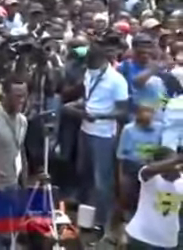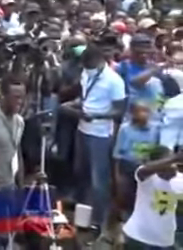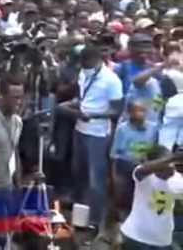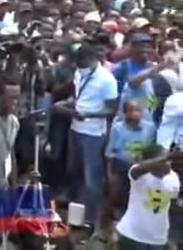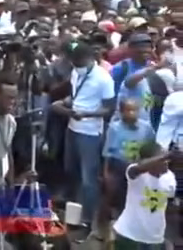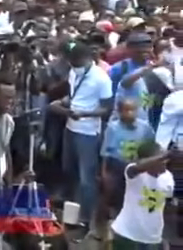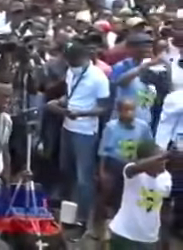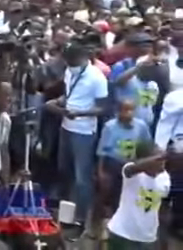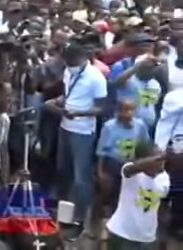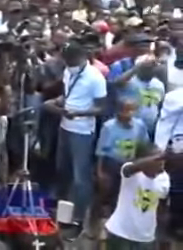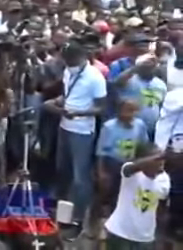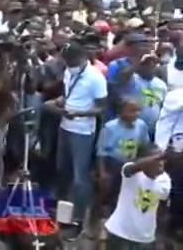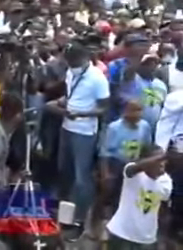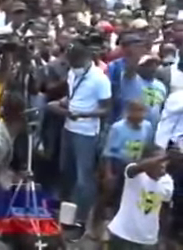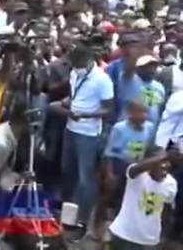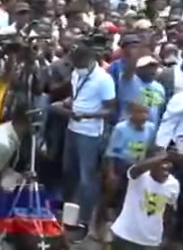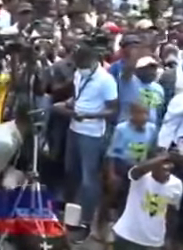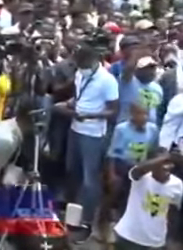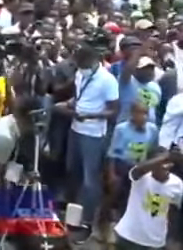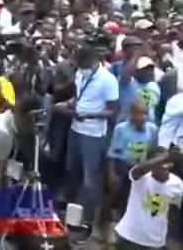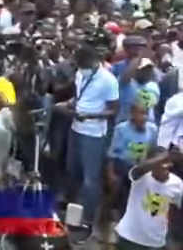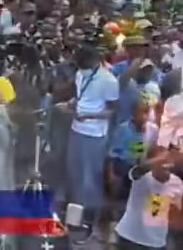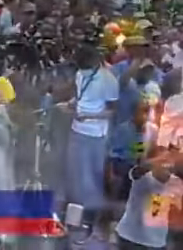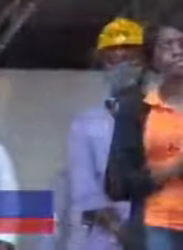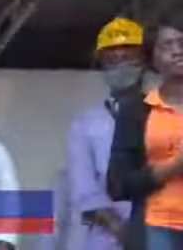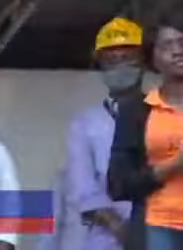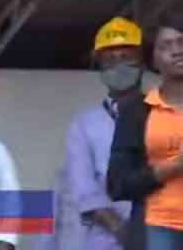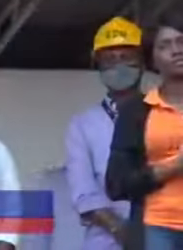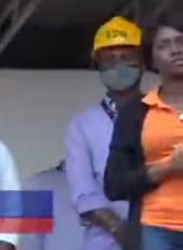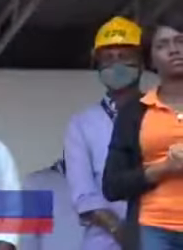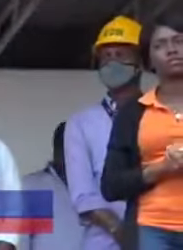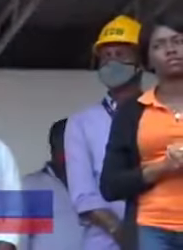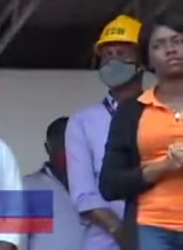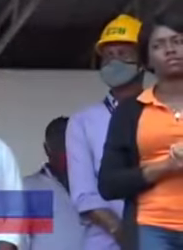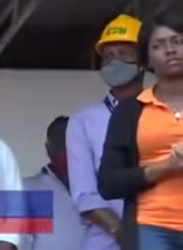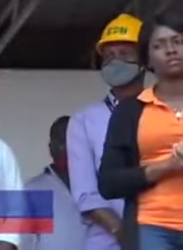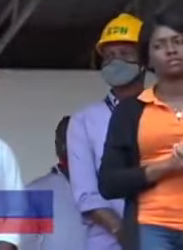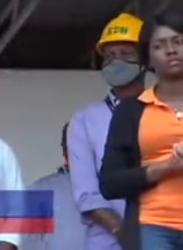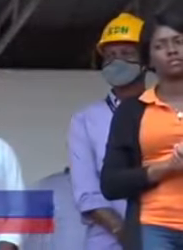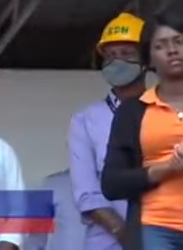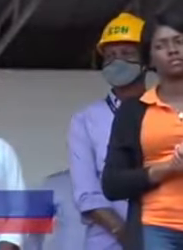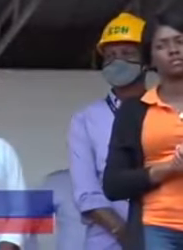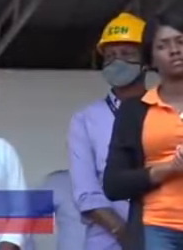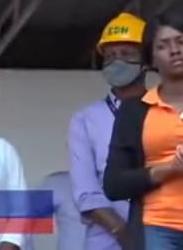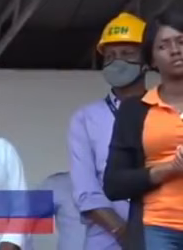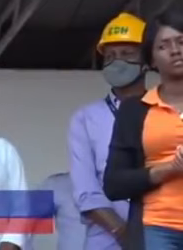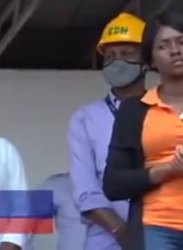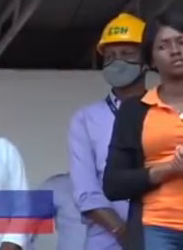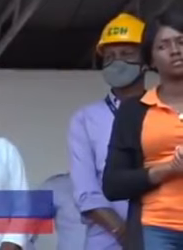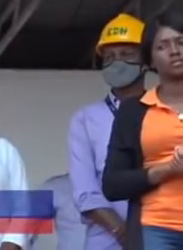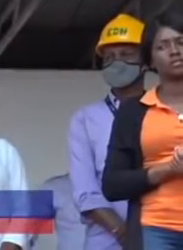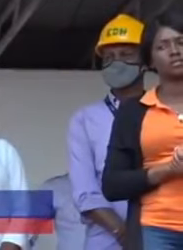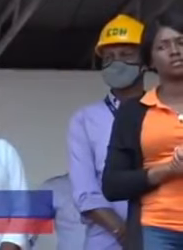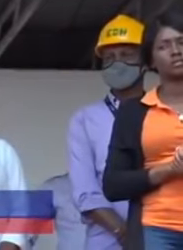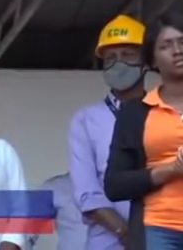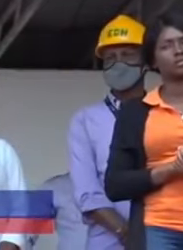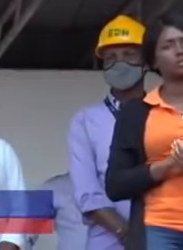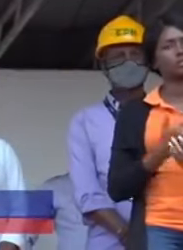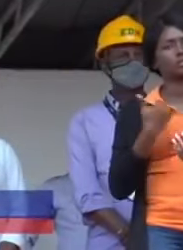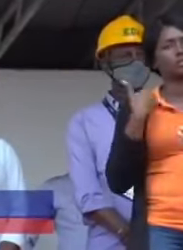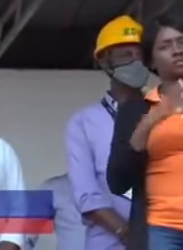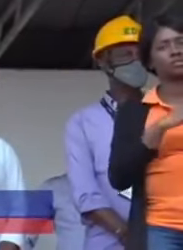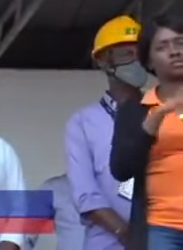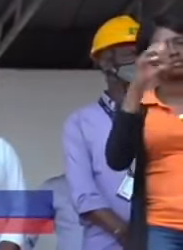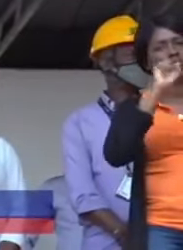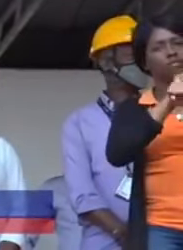Allons, tire ce mandat, papa! Tire ce mandat, ça! Son tirage de mandat de Gopil chasse ou